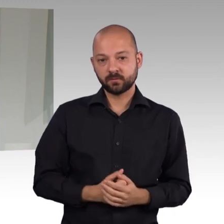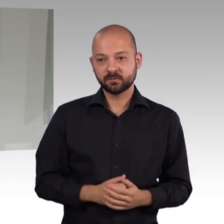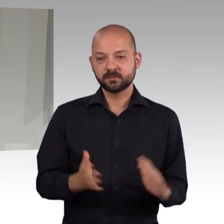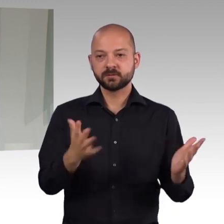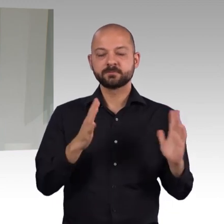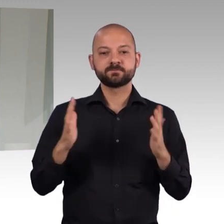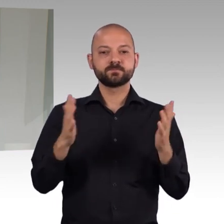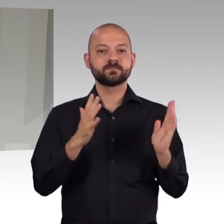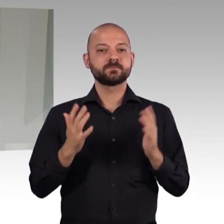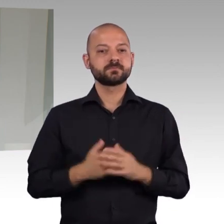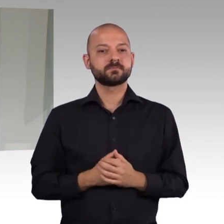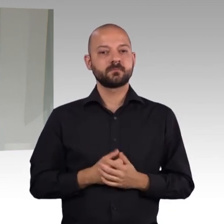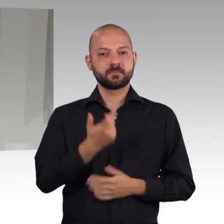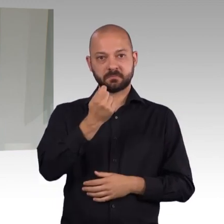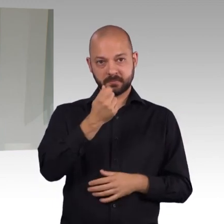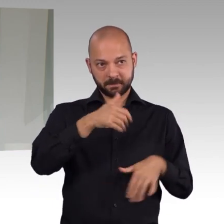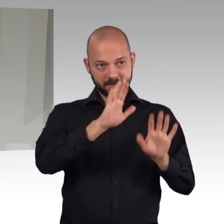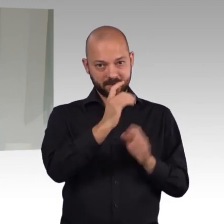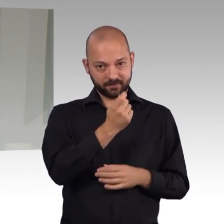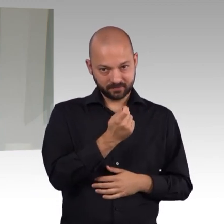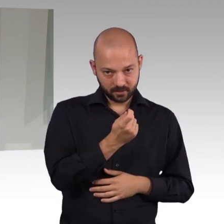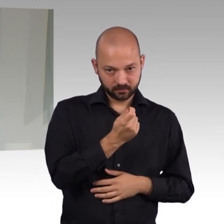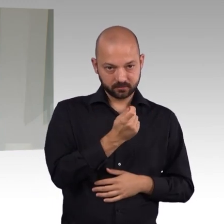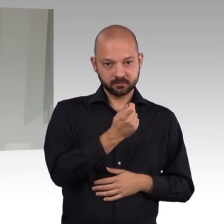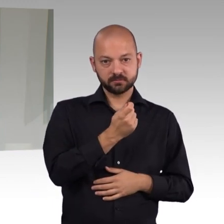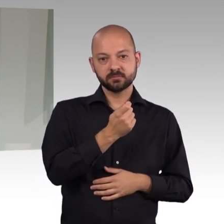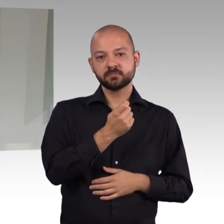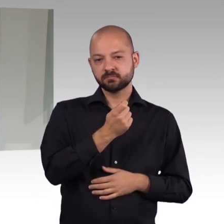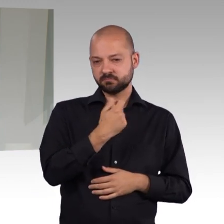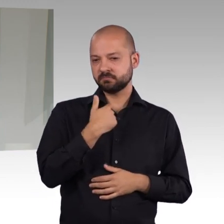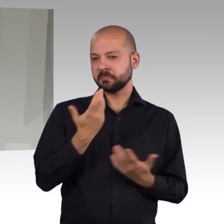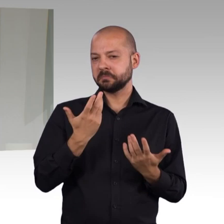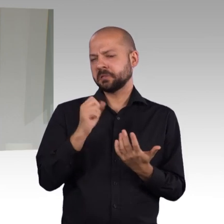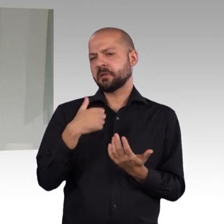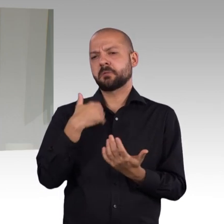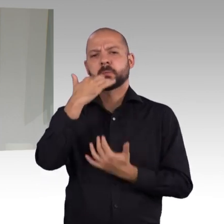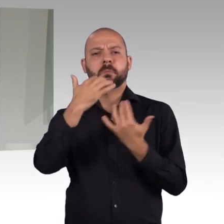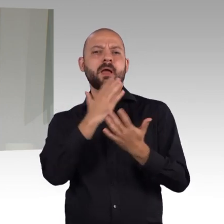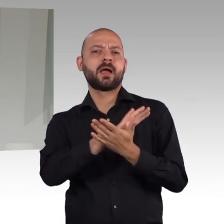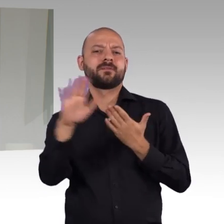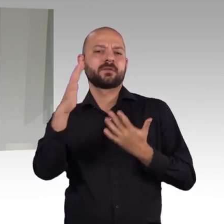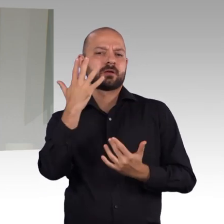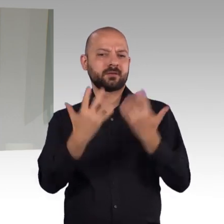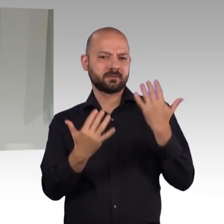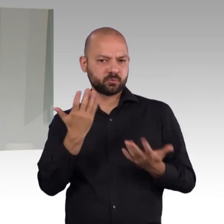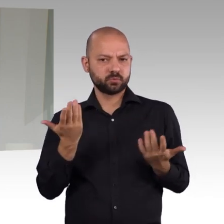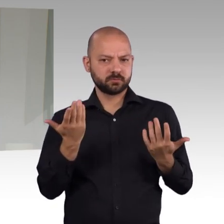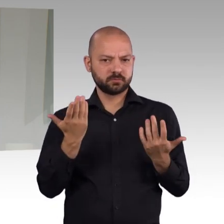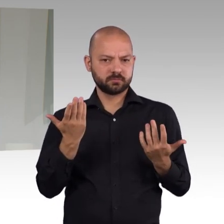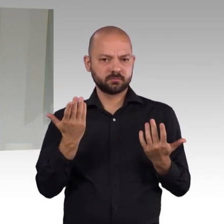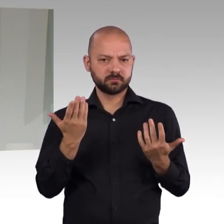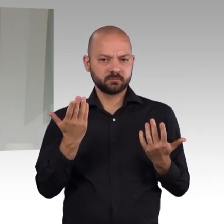erhalten, braucht die Bundeswehr eine knappe Milliarde Euro im Jahr mehr. Sie braucht das Geld, um